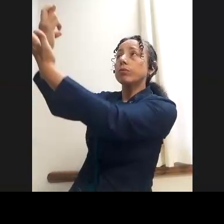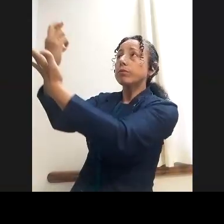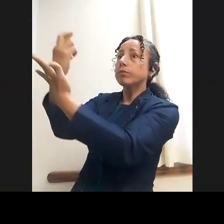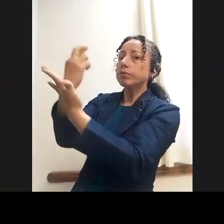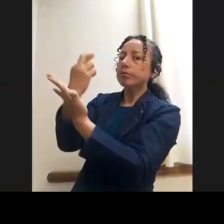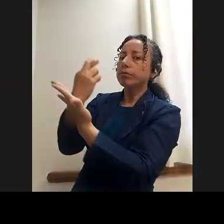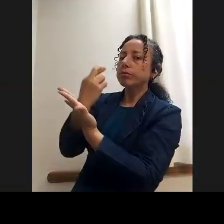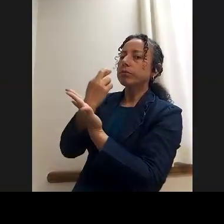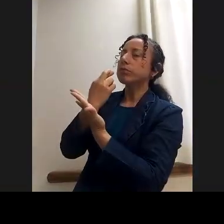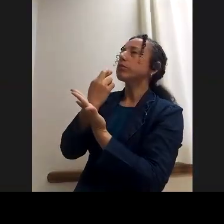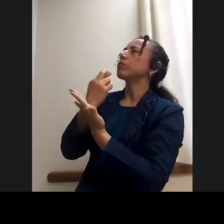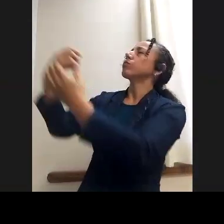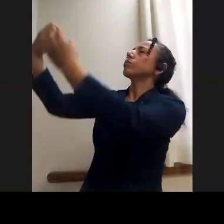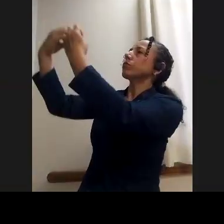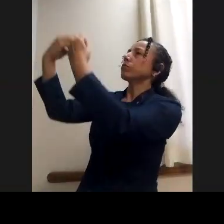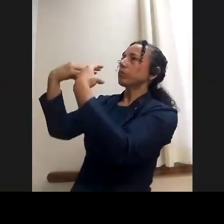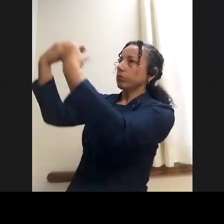Senhor